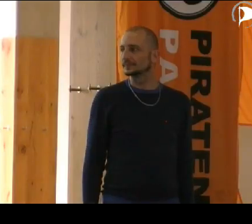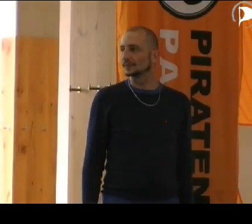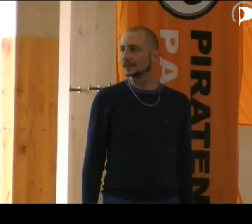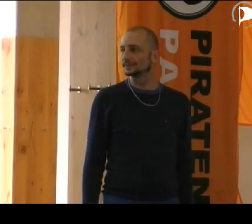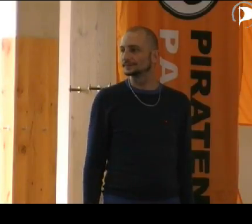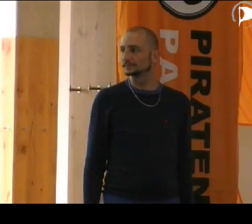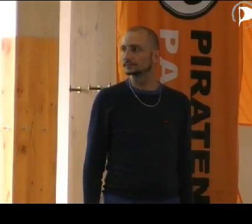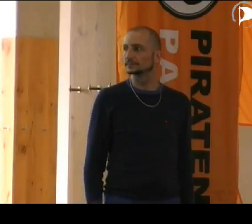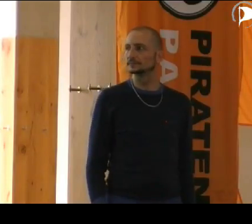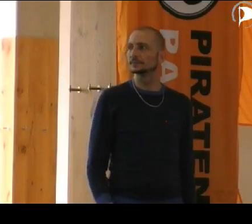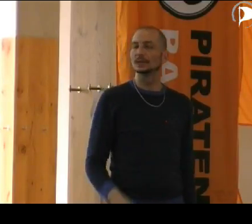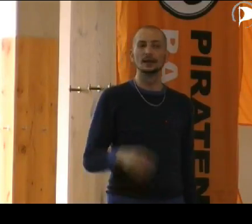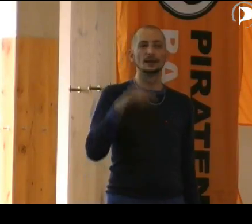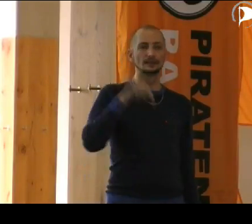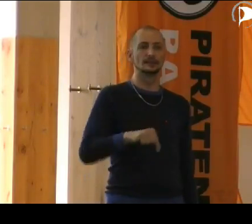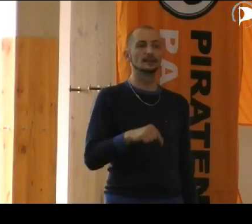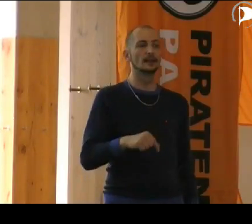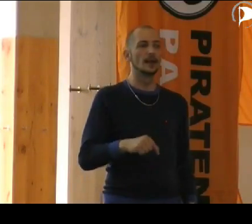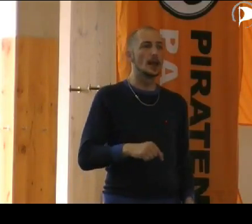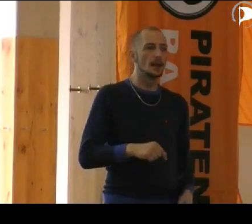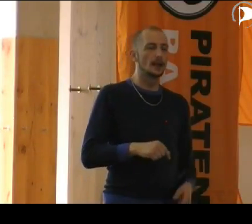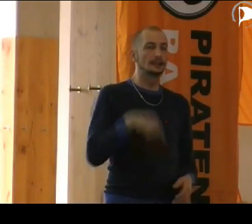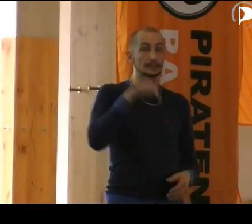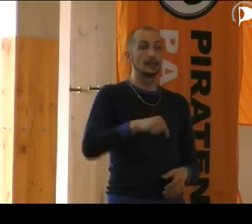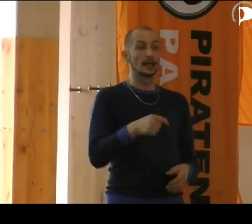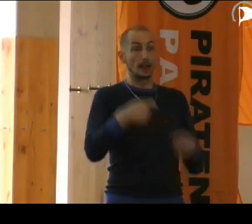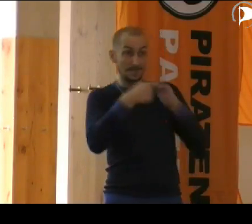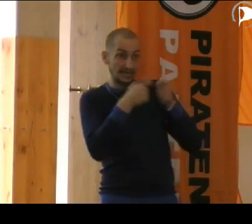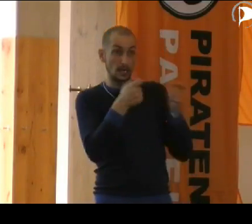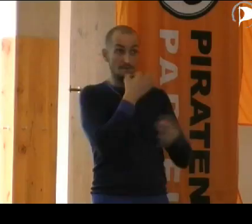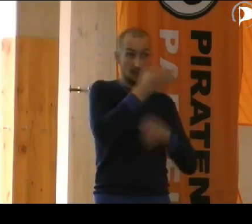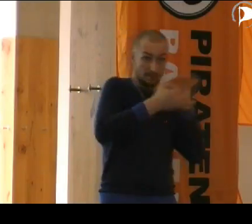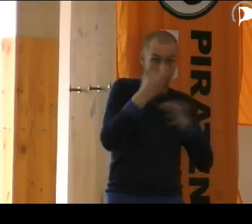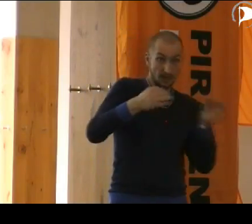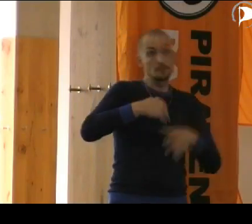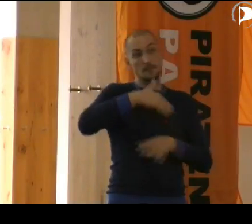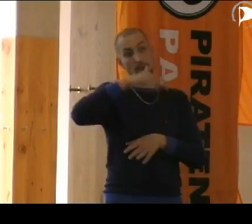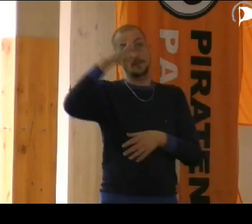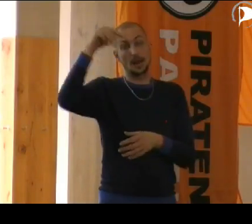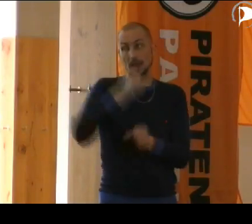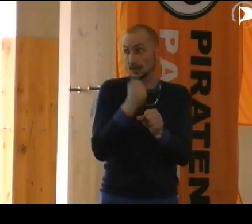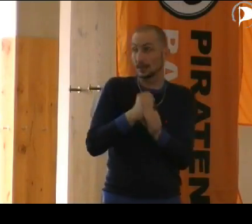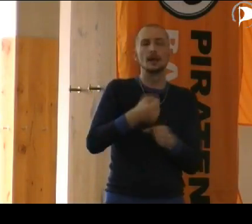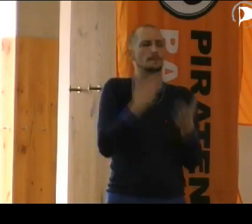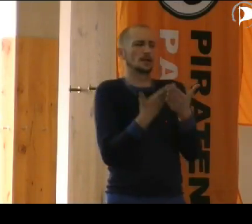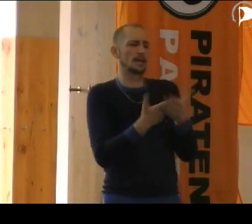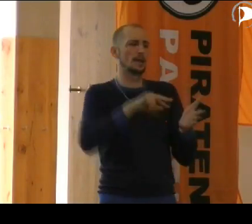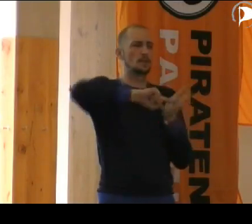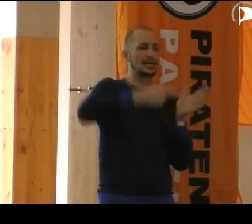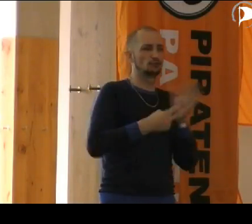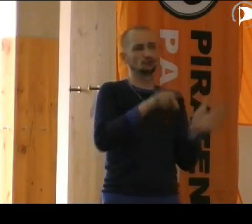gern wieder mehrere mitgliederbefragung ermittelt und kleine service findet philipp wie zum beispiel politische